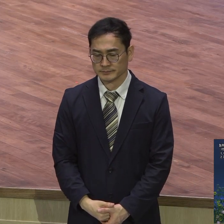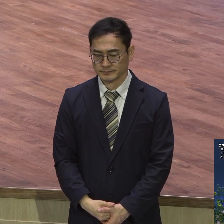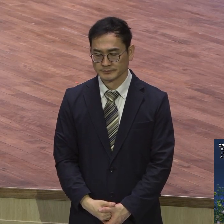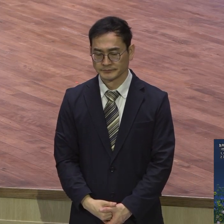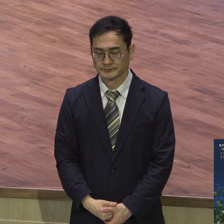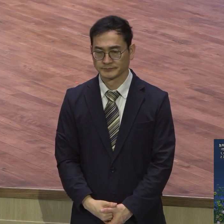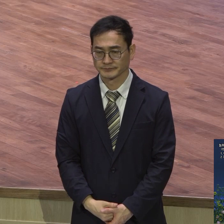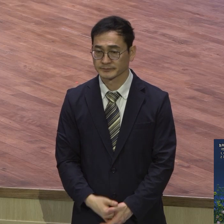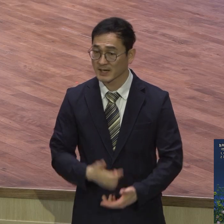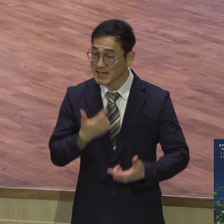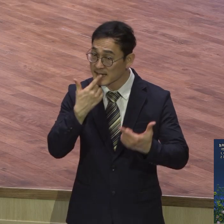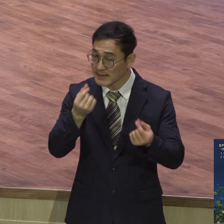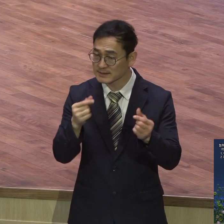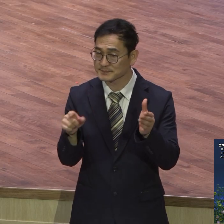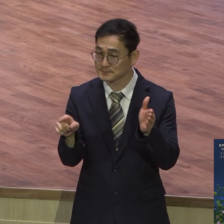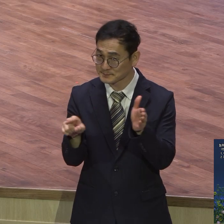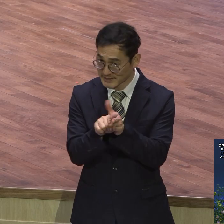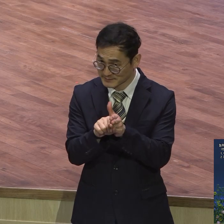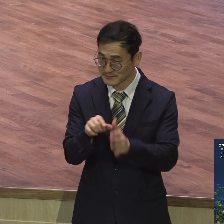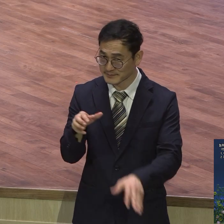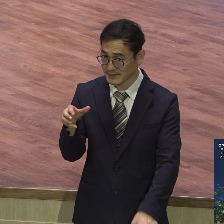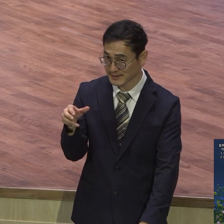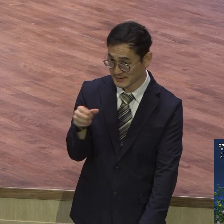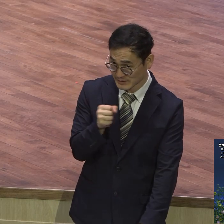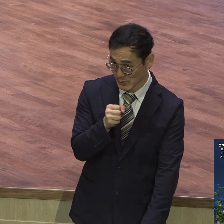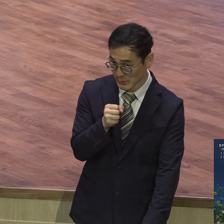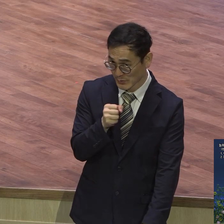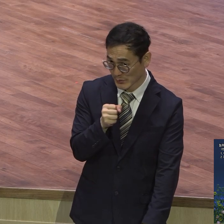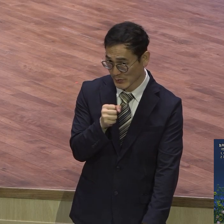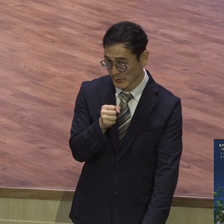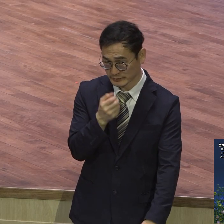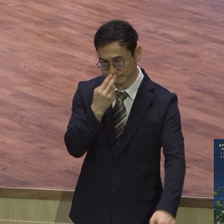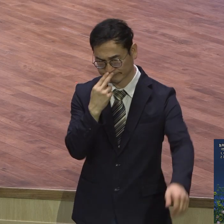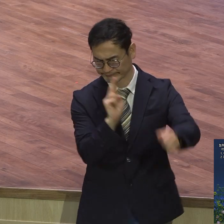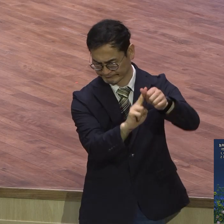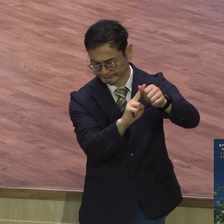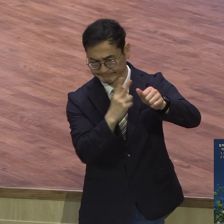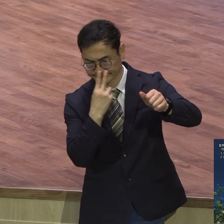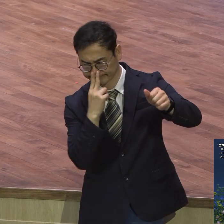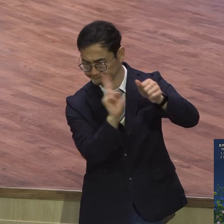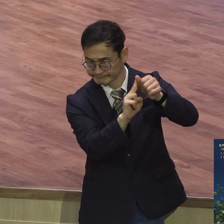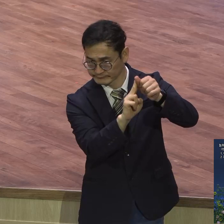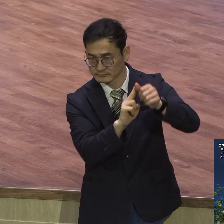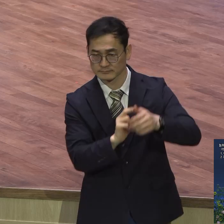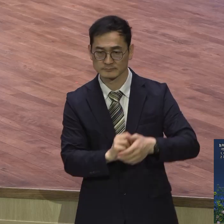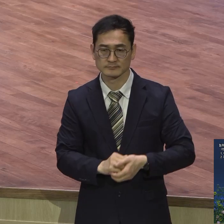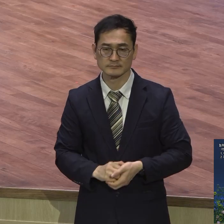이런 믿음의 고백 성의자 의식을 가지고 믿음에 도전한 이 갈랩은